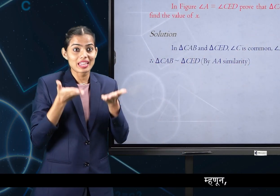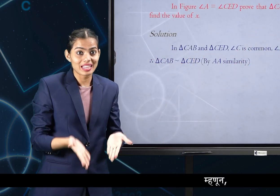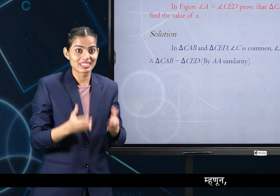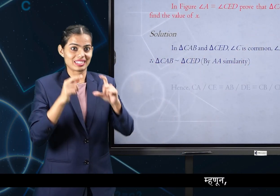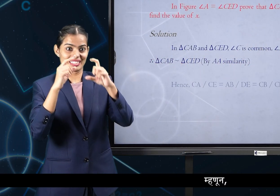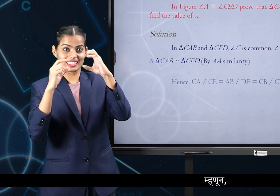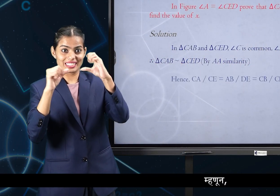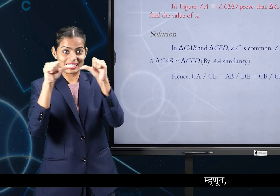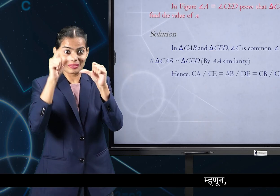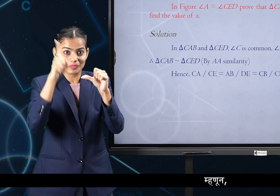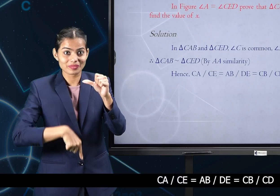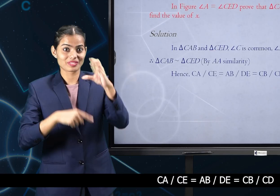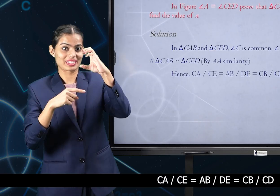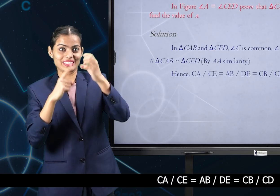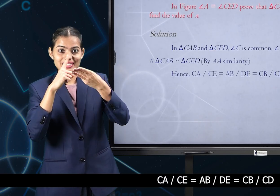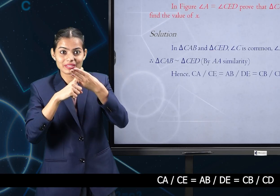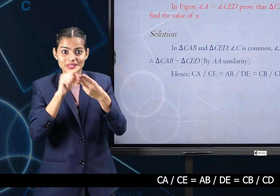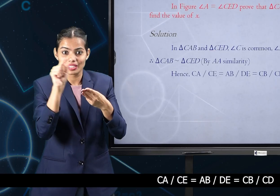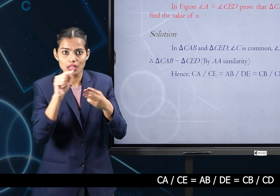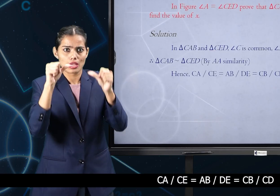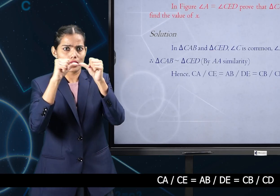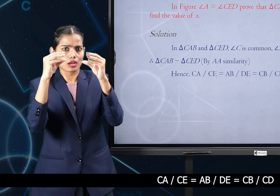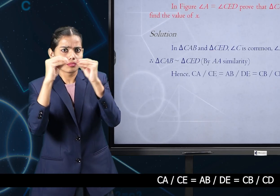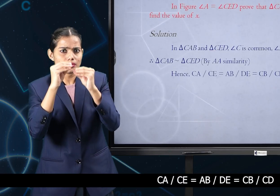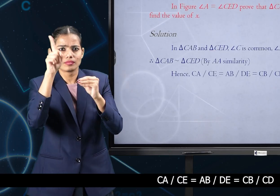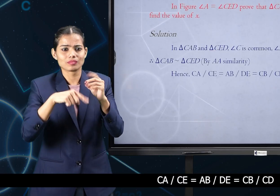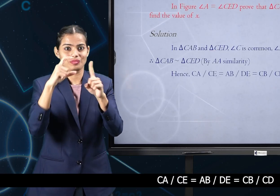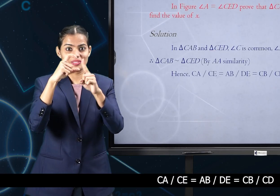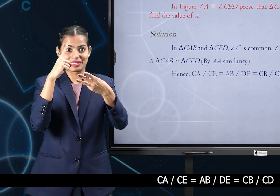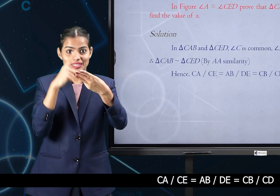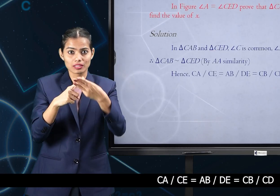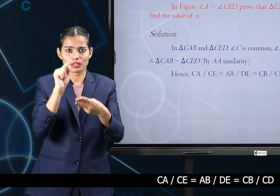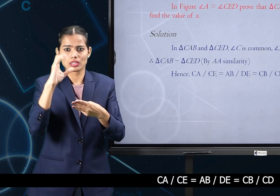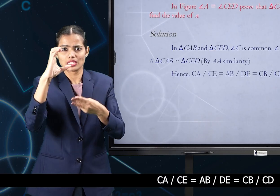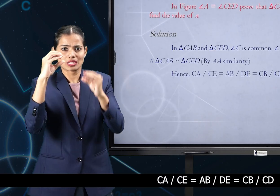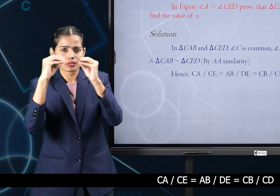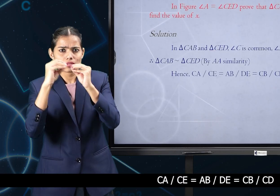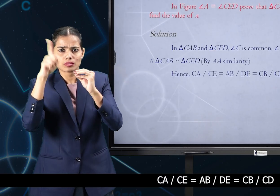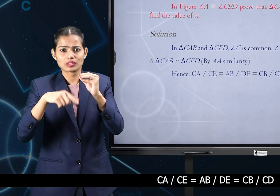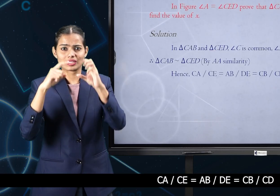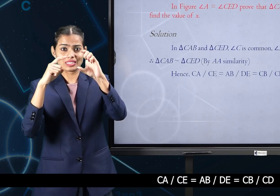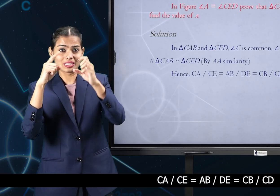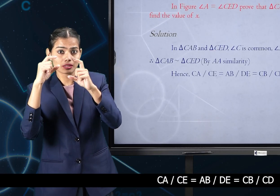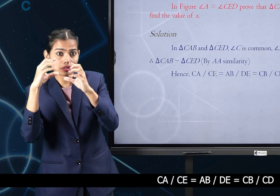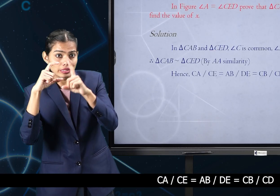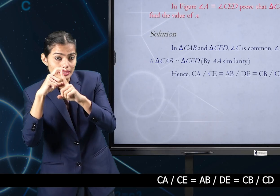म्हणून CA by CE is equal to AB by DE is equal to CB by CD.